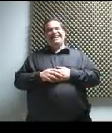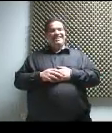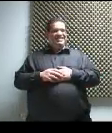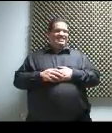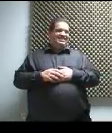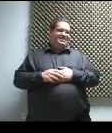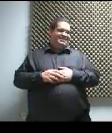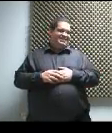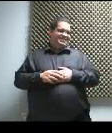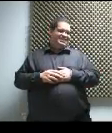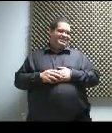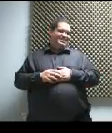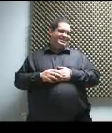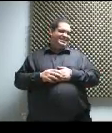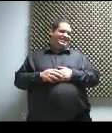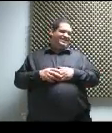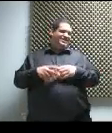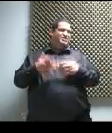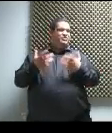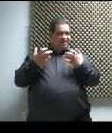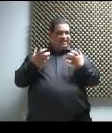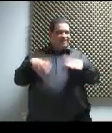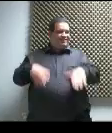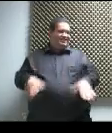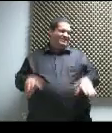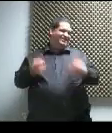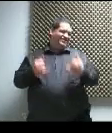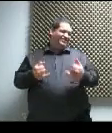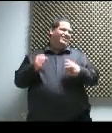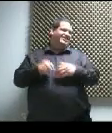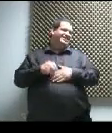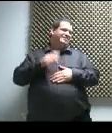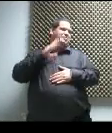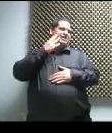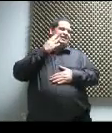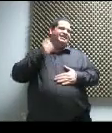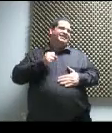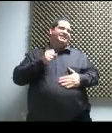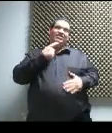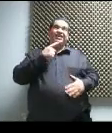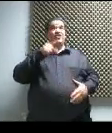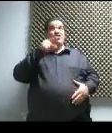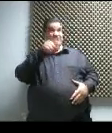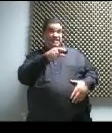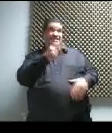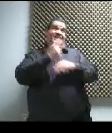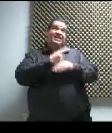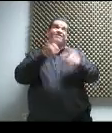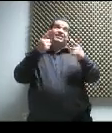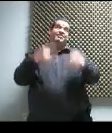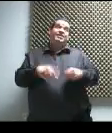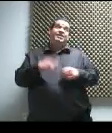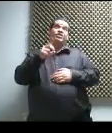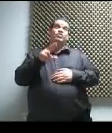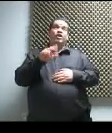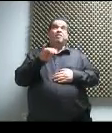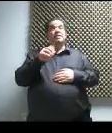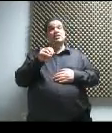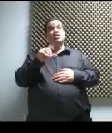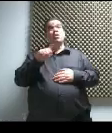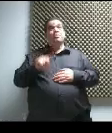Oye, hubo intención en esa blusa hoy. Pues, ¿qué tú crees? Me parece que sí, porque... Ay, no, no, no, no. Este día viene para acá el doctor Alberto